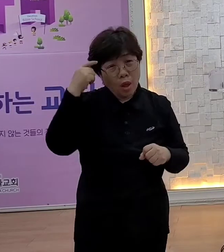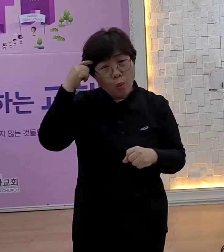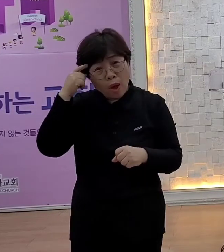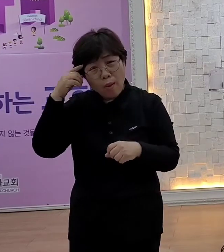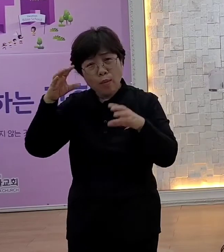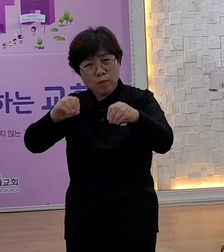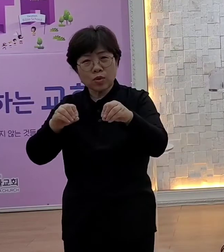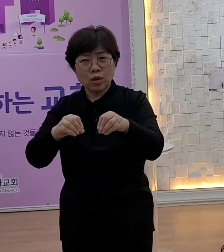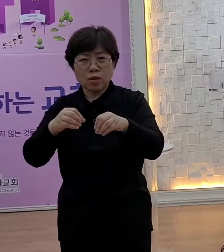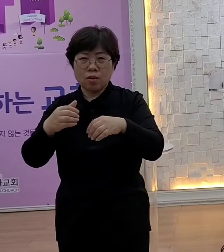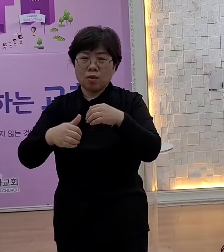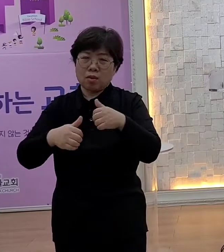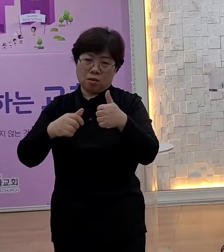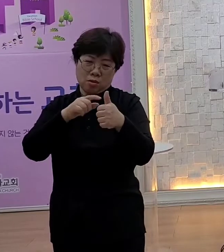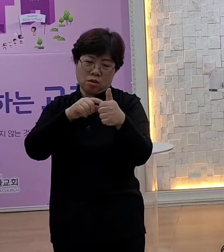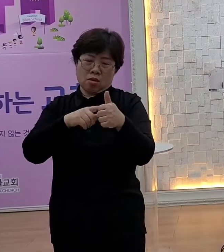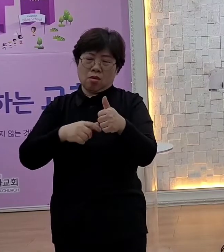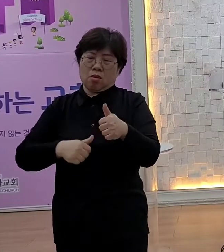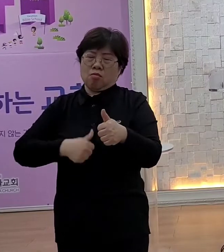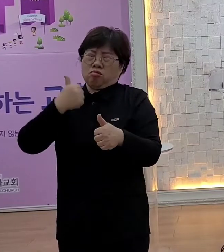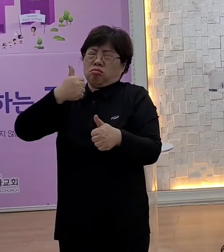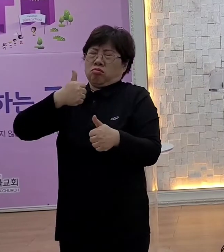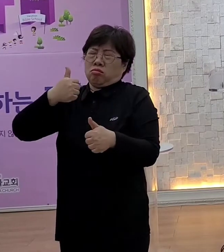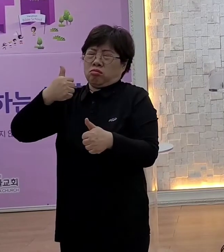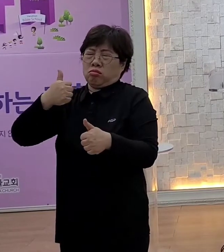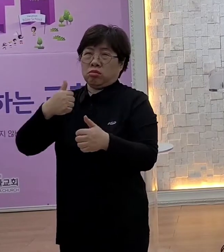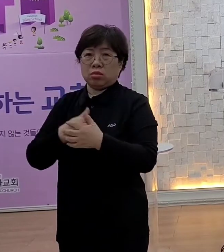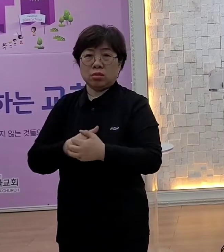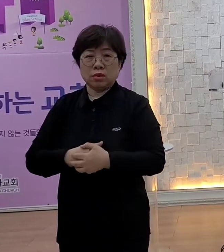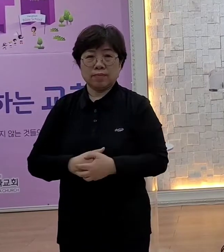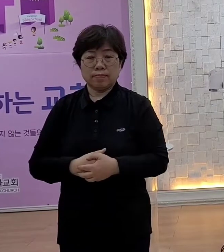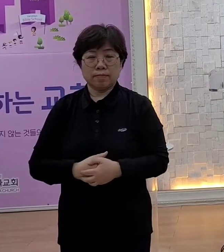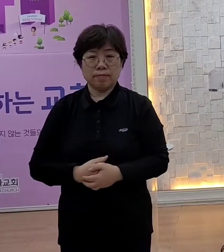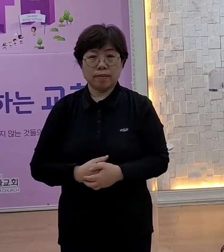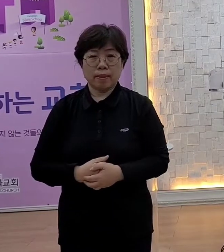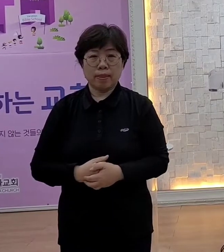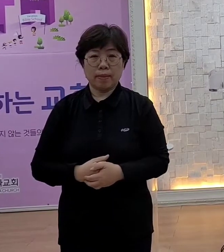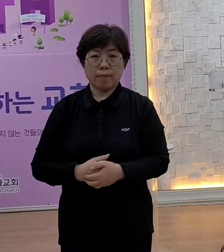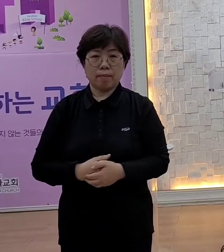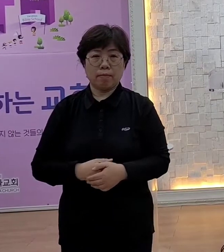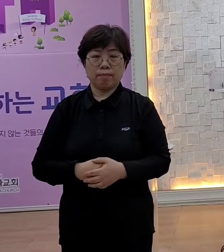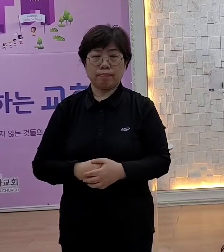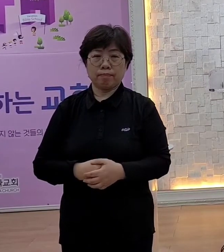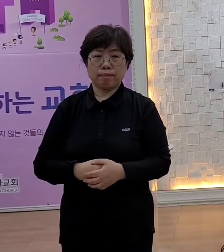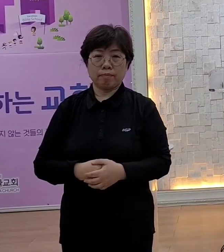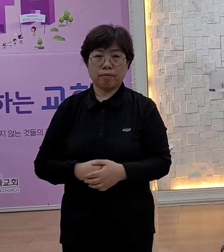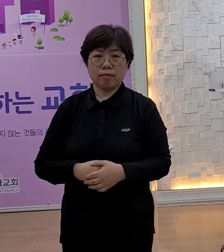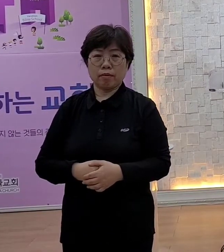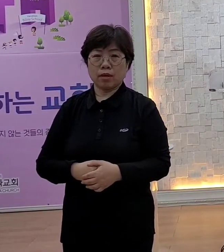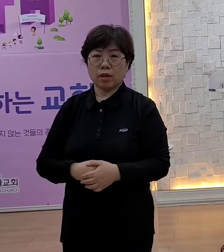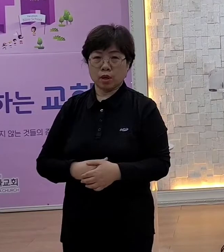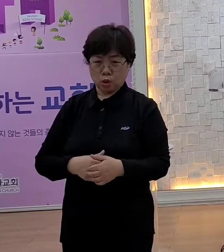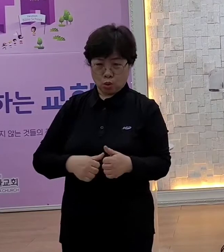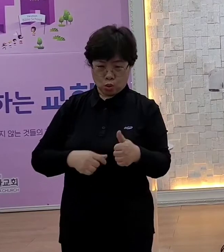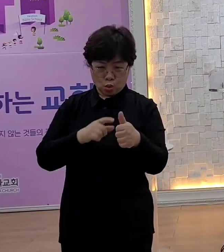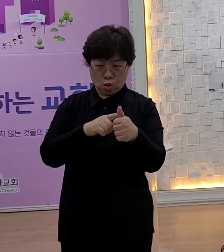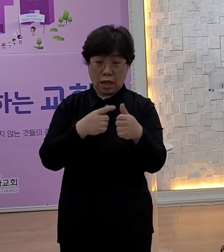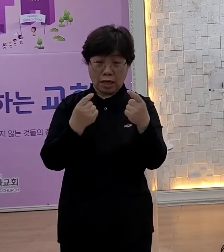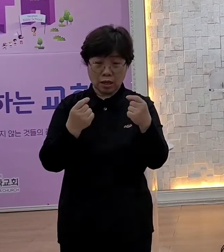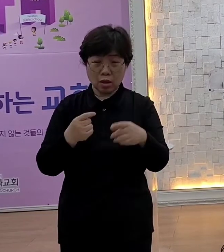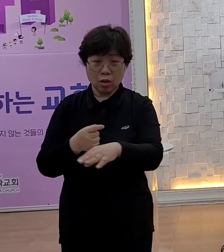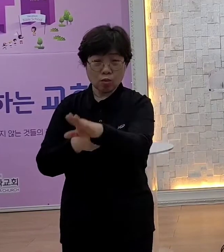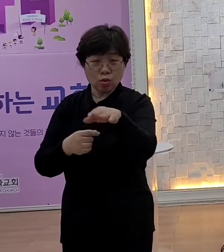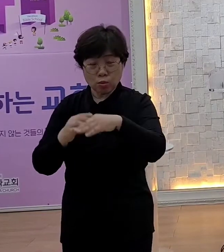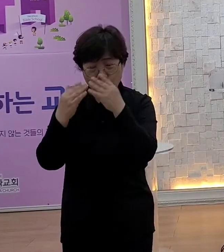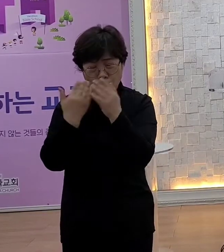요나가. 근데 이게 하나님도 그렇지만 사실상 우리도 조금 혼란스럽지 않습니까, 여러분? 목사는